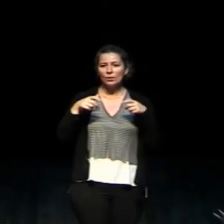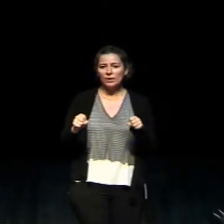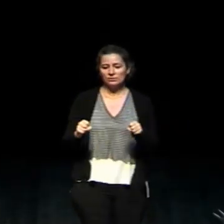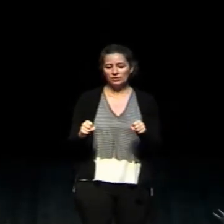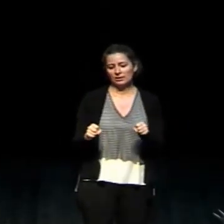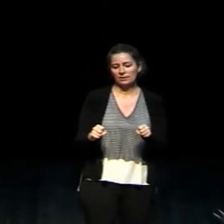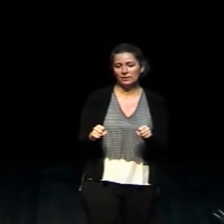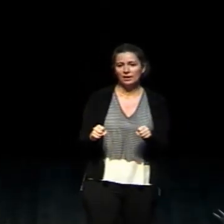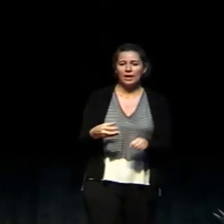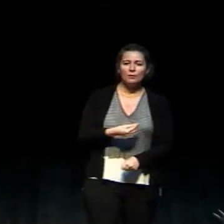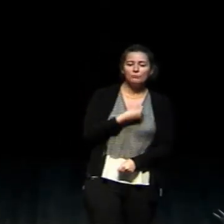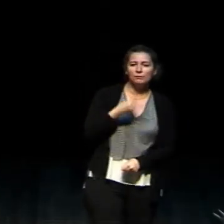de experienciar,